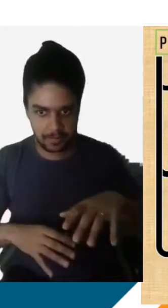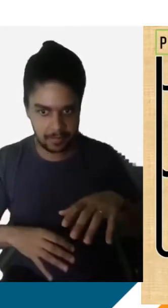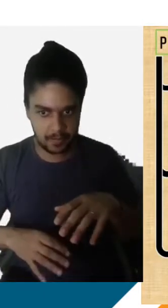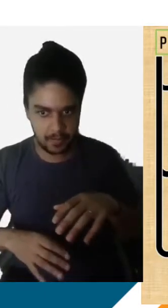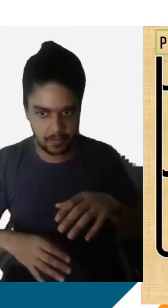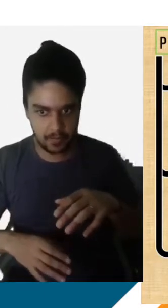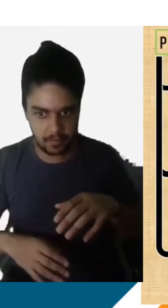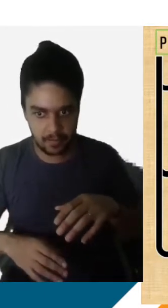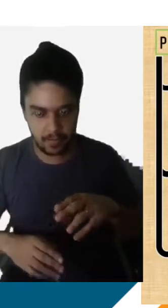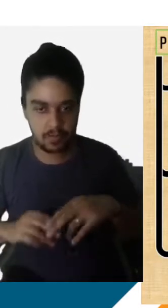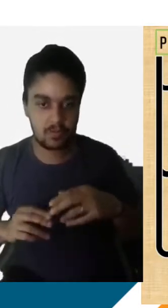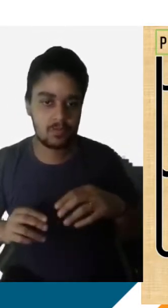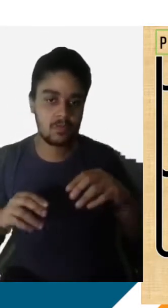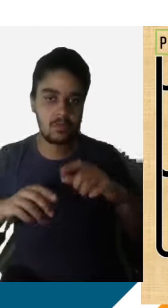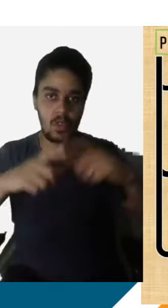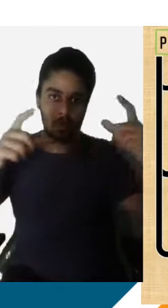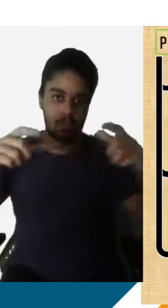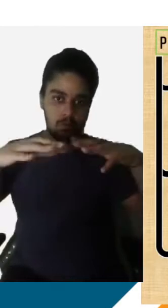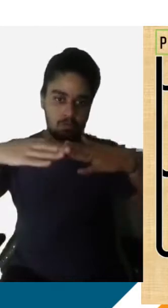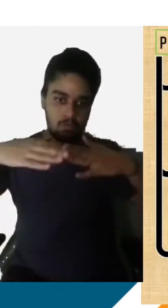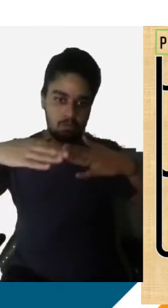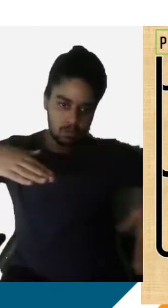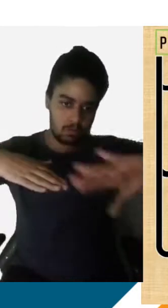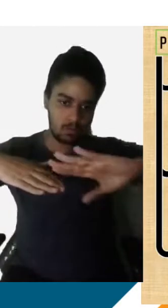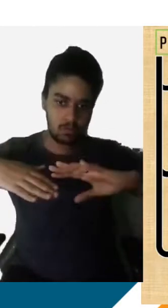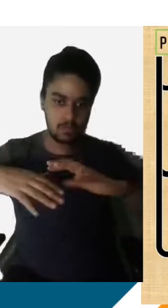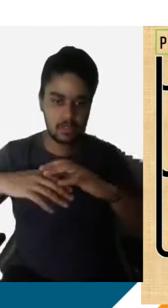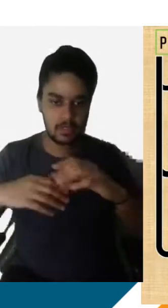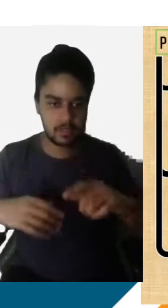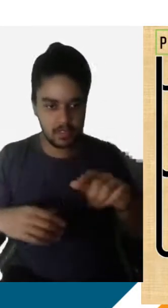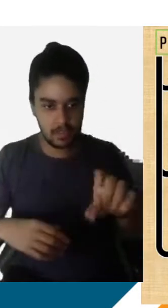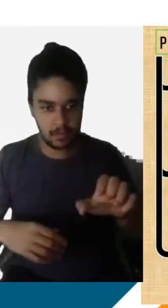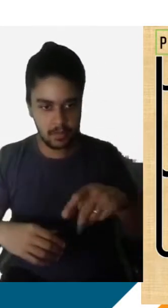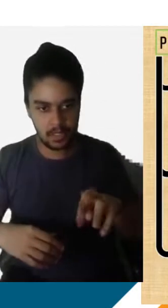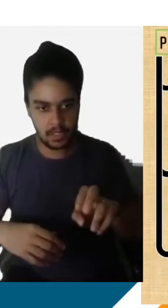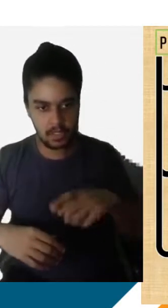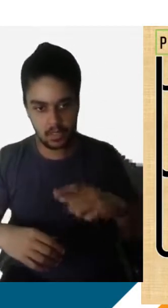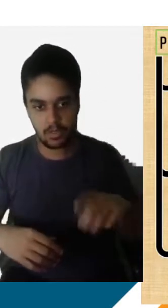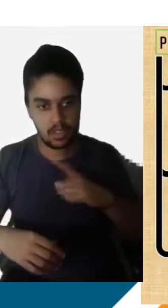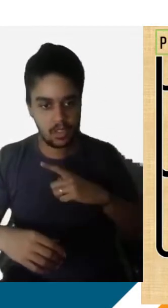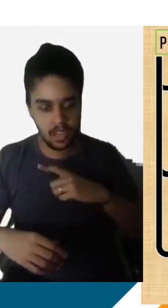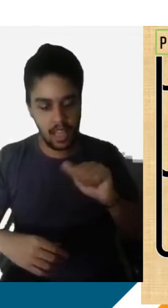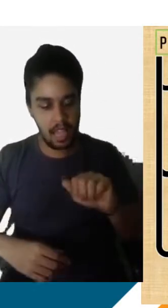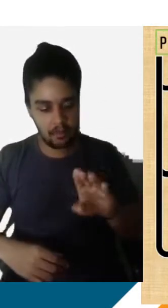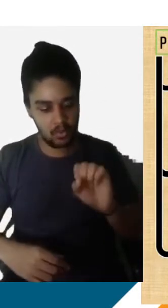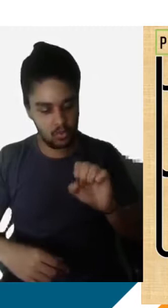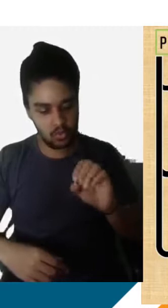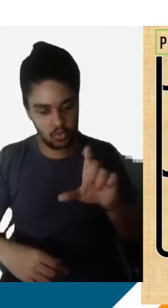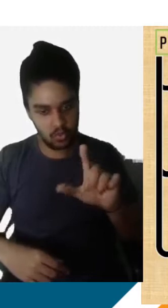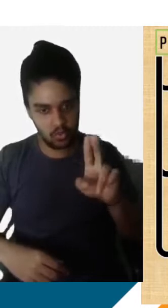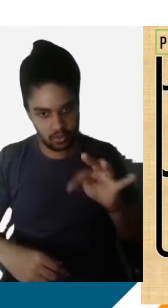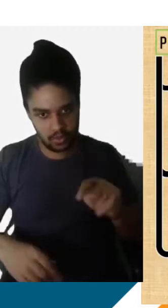limitados por formas maiores, como os planaltos. As depressões elas podem ser absoluta e